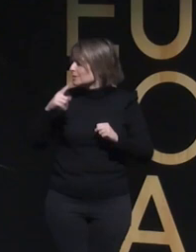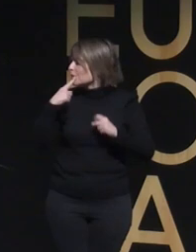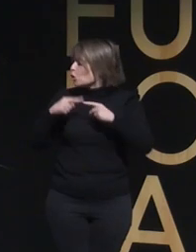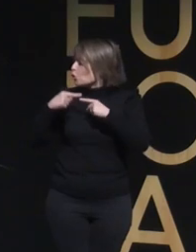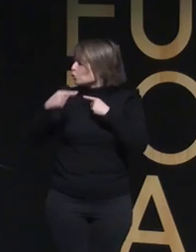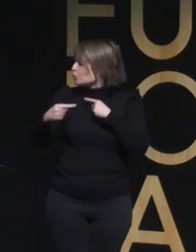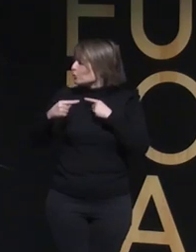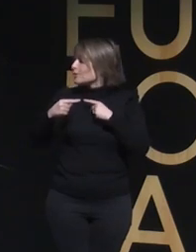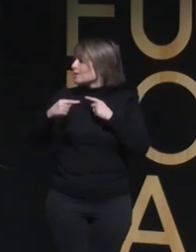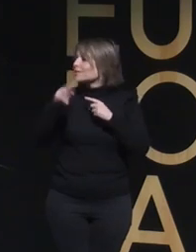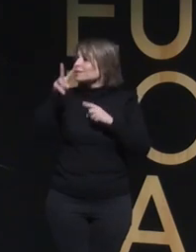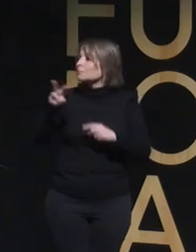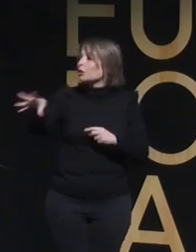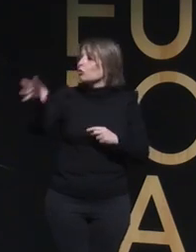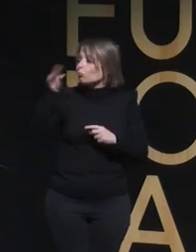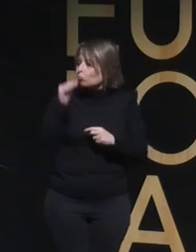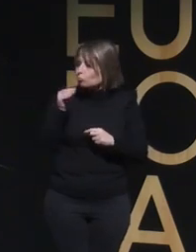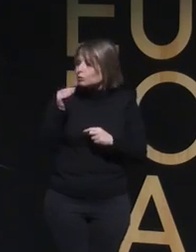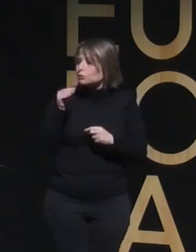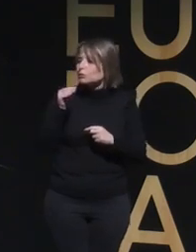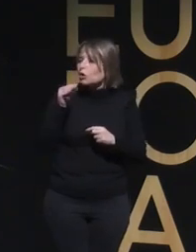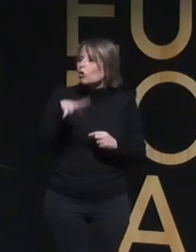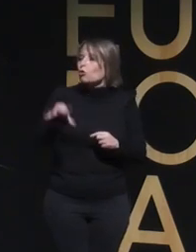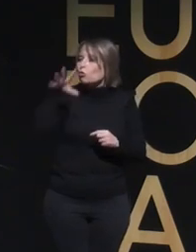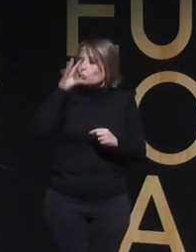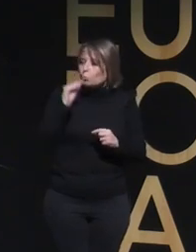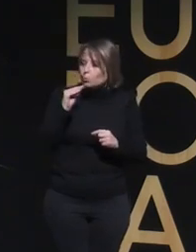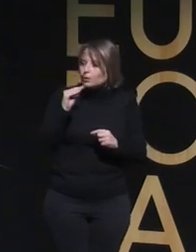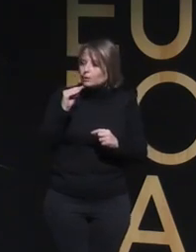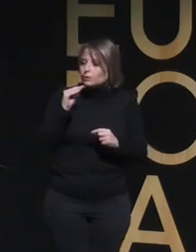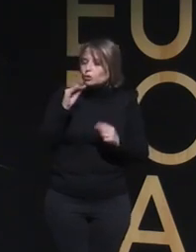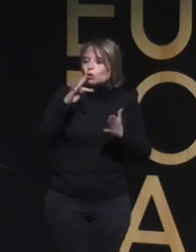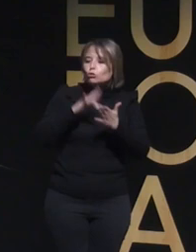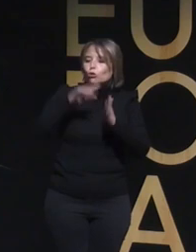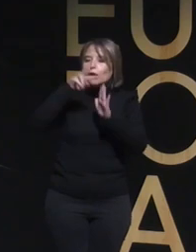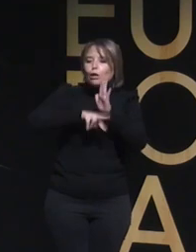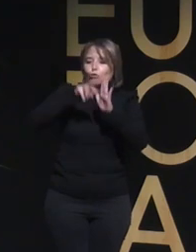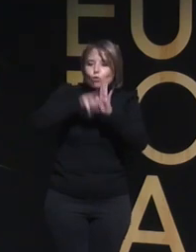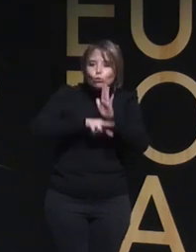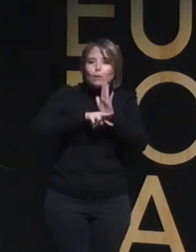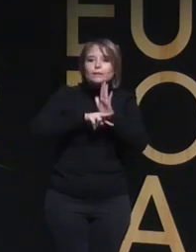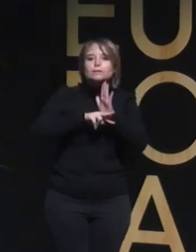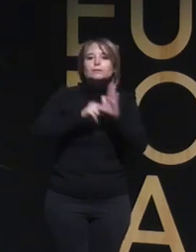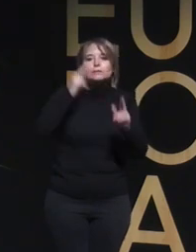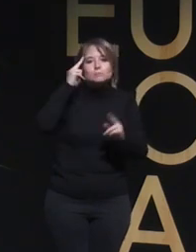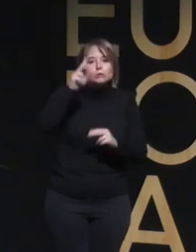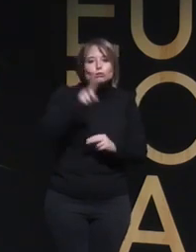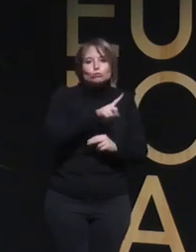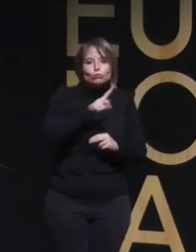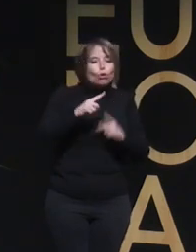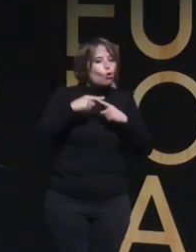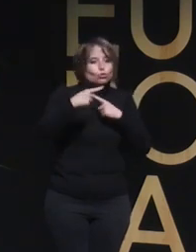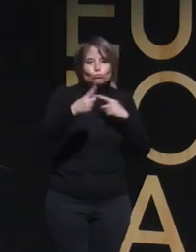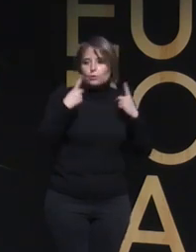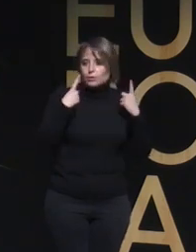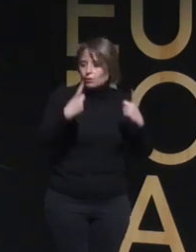me refiero más a la comprensión que hay en cuanto a saltarse las normas o no. Las consecuencias yo creo que son